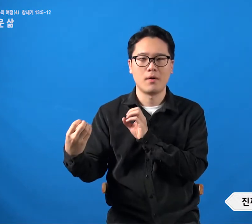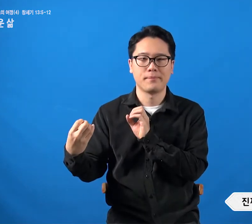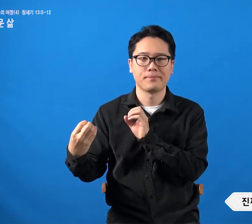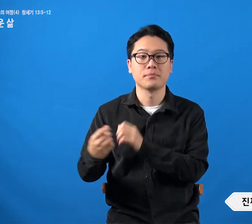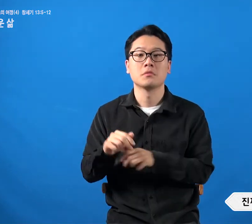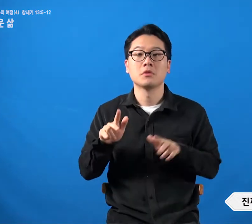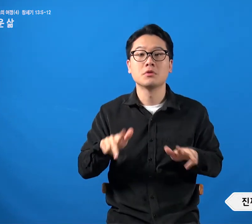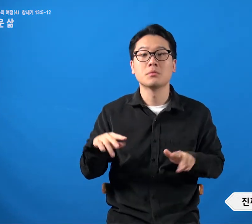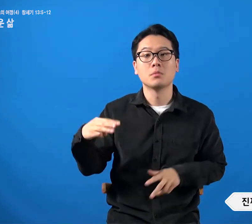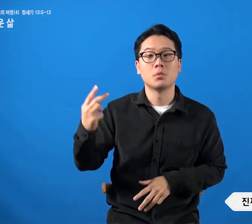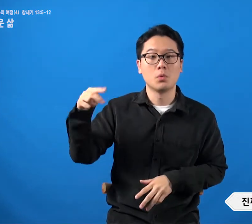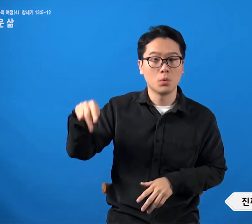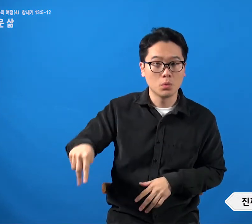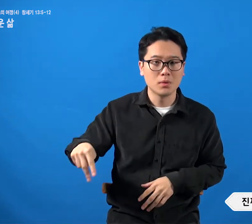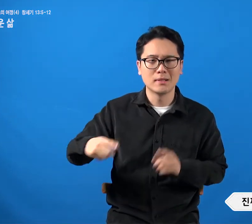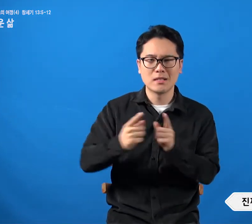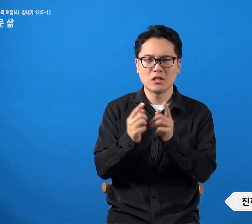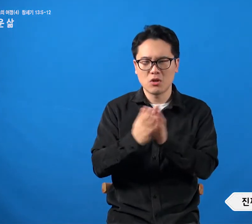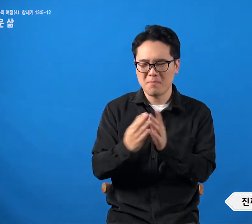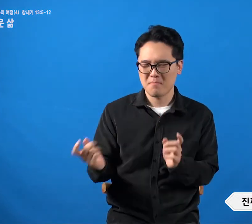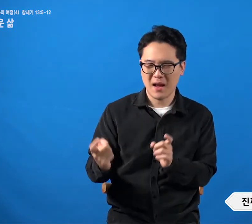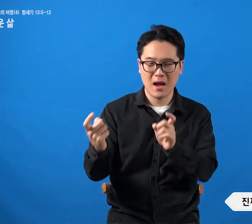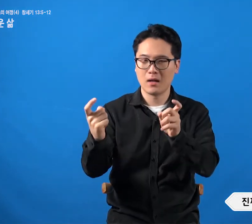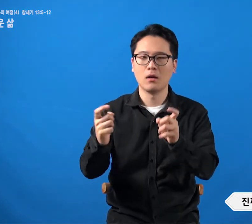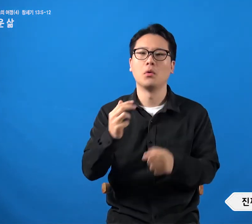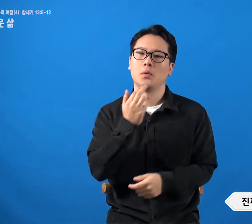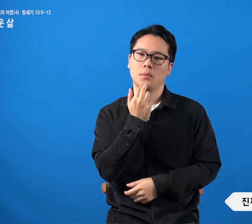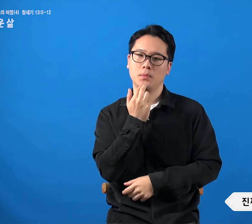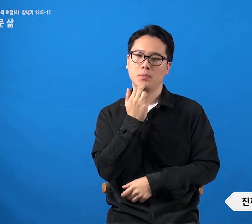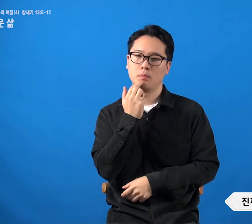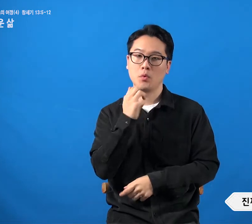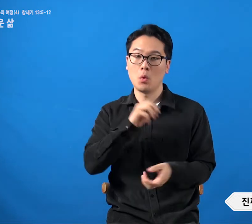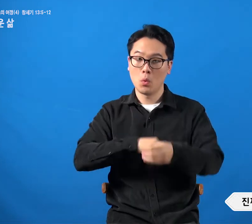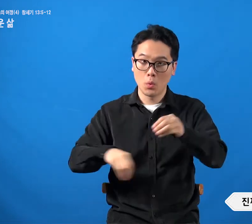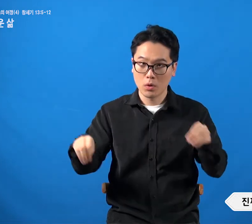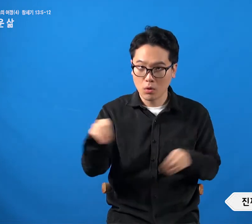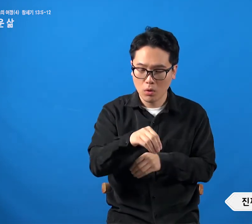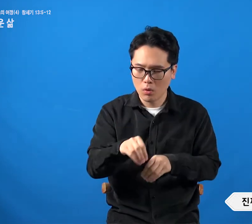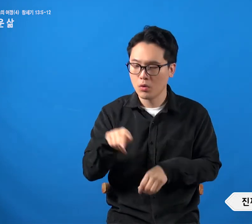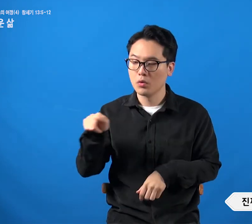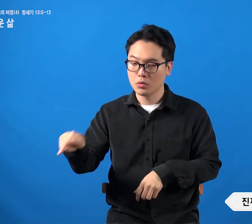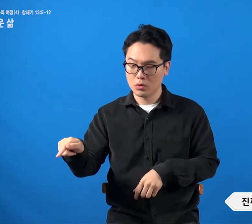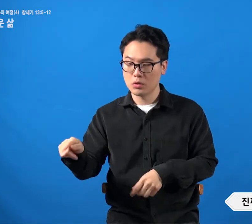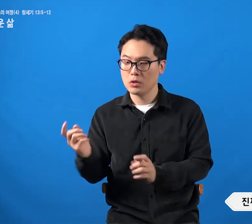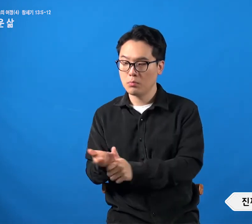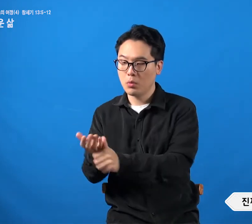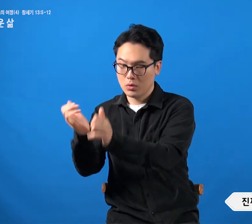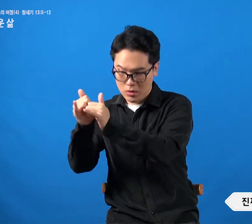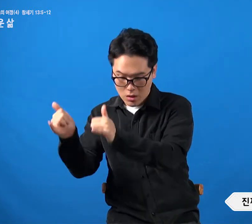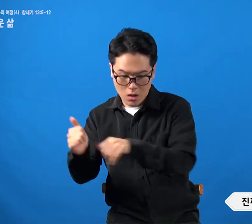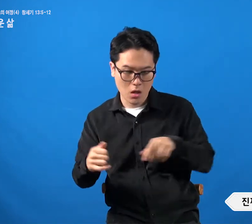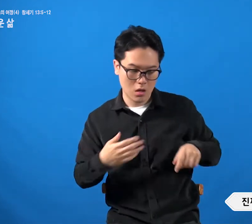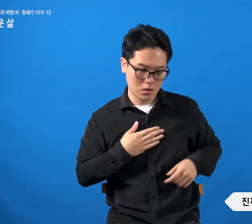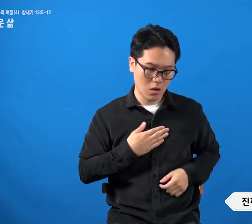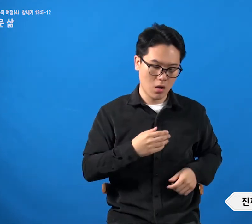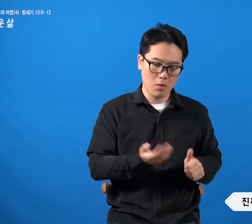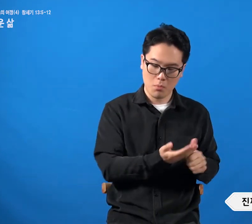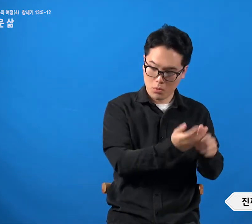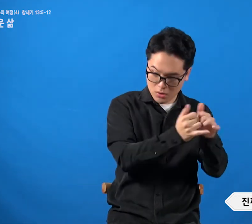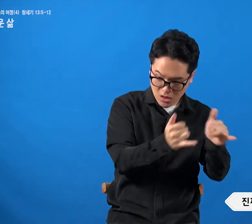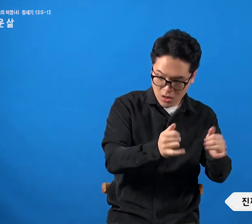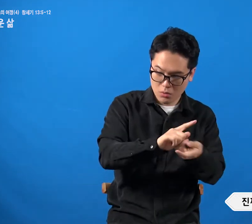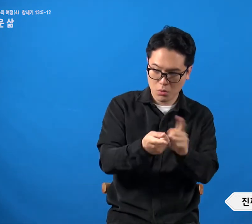문제가 직접적으로 일어나지 않은 겁니다. 아니, 오히려 그들의 목자들끼리 다투고 있는 상황 가운데서 그